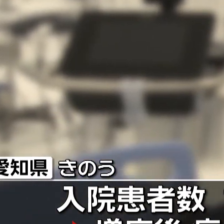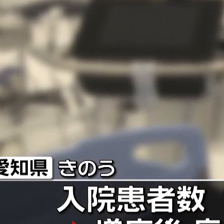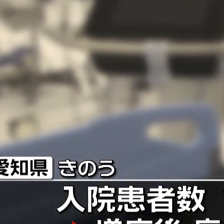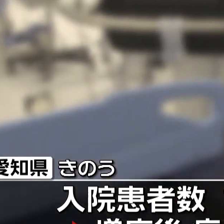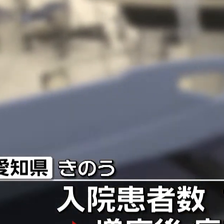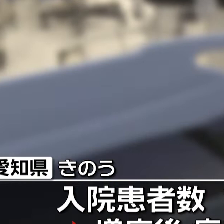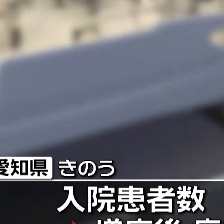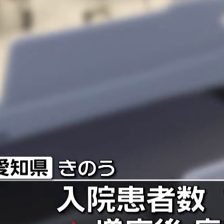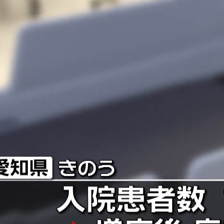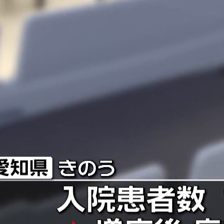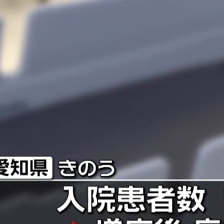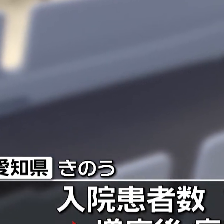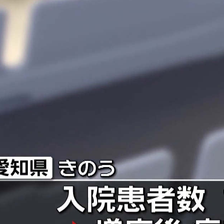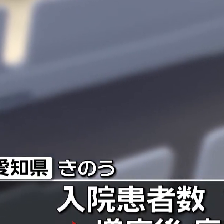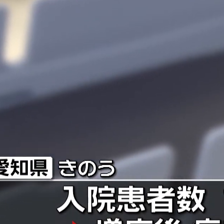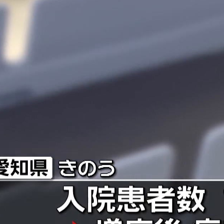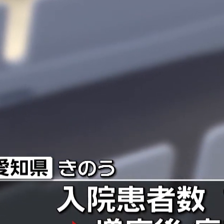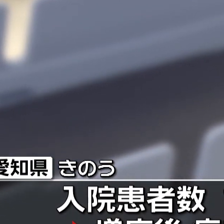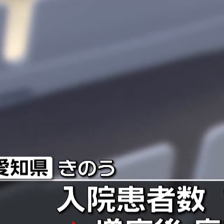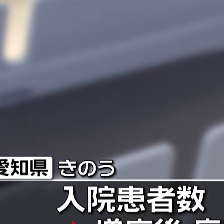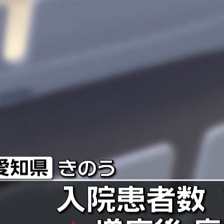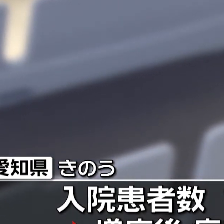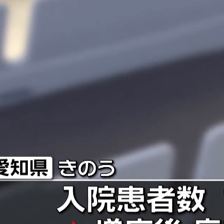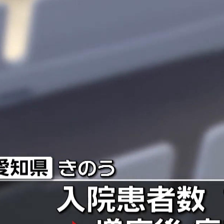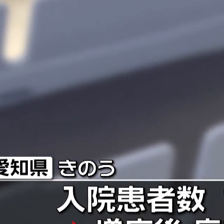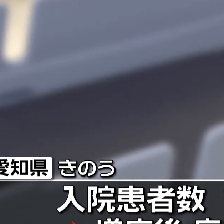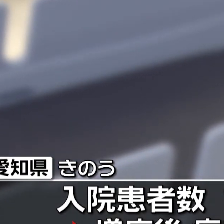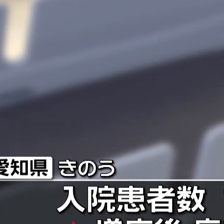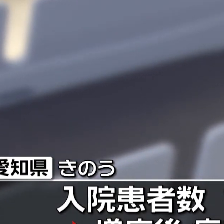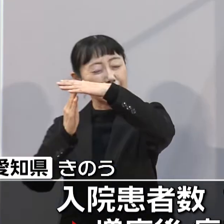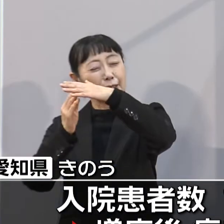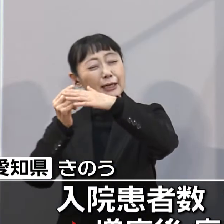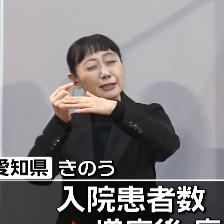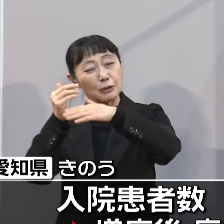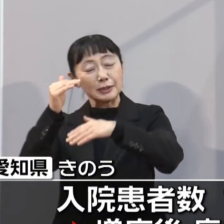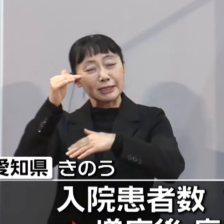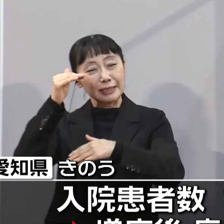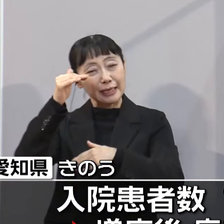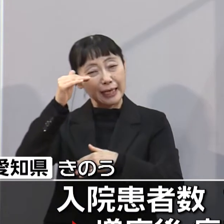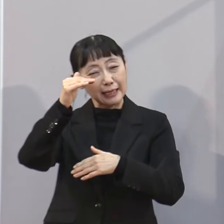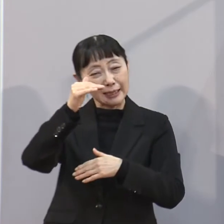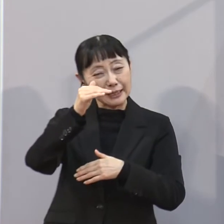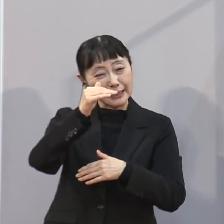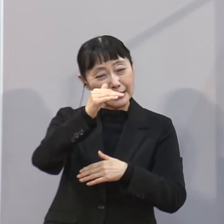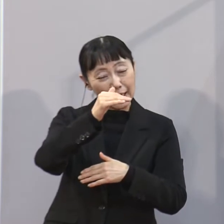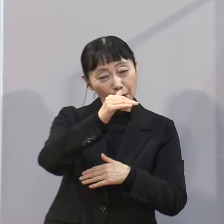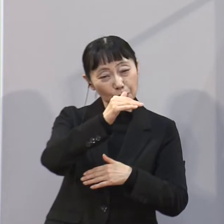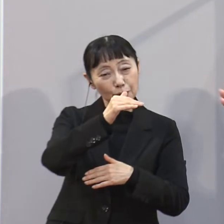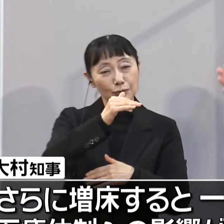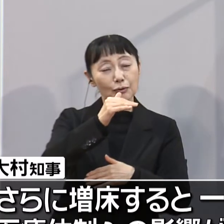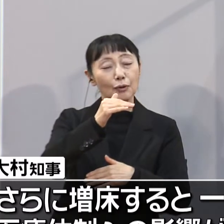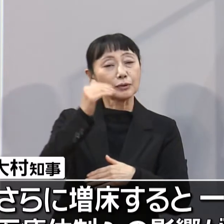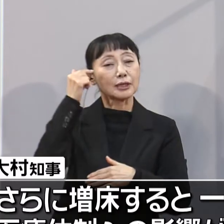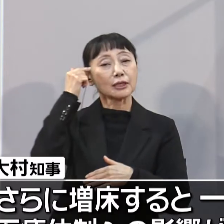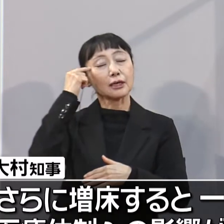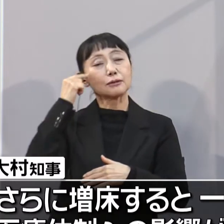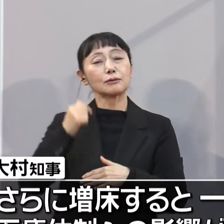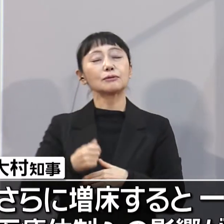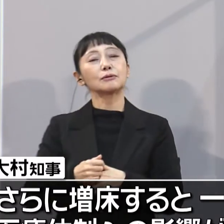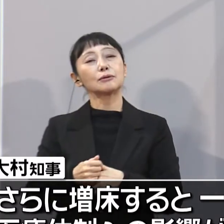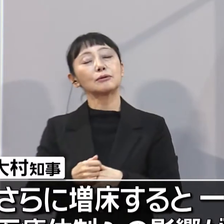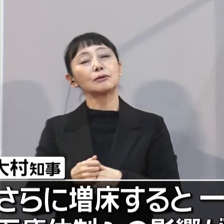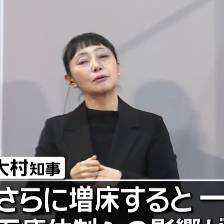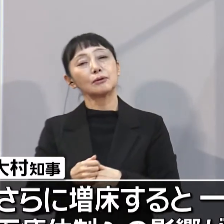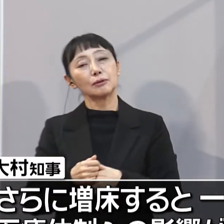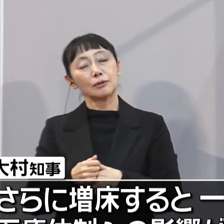上り両賞の贈かご病床使用率が再び7割に勝っしました法村知事はコロナ病床がさらに増加